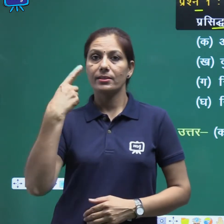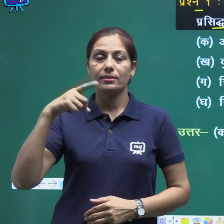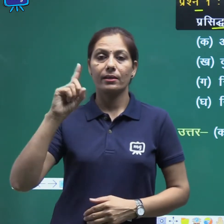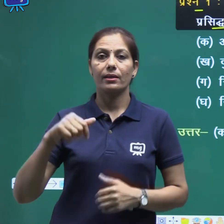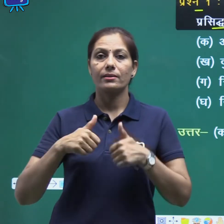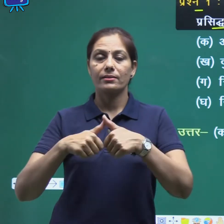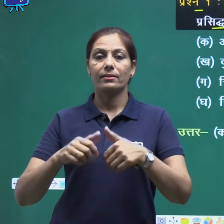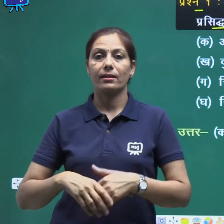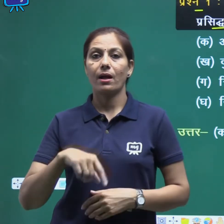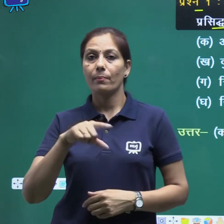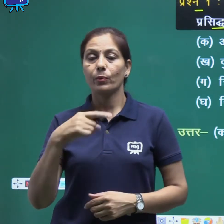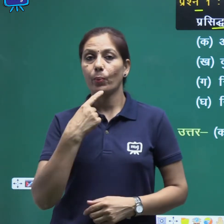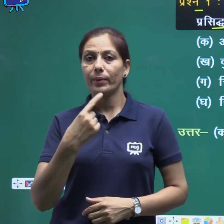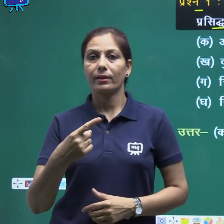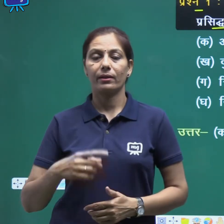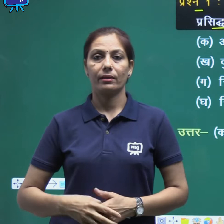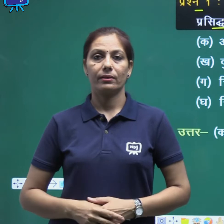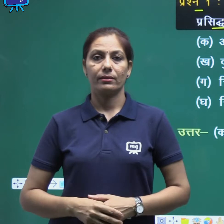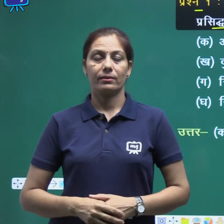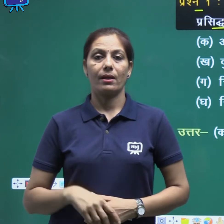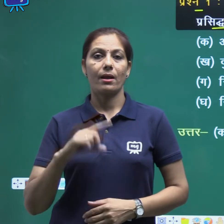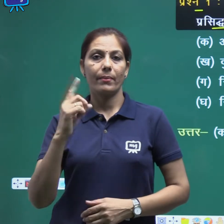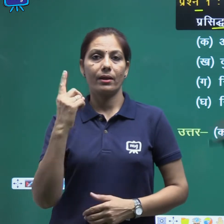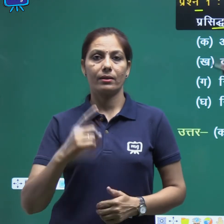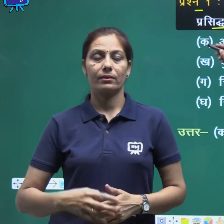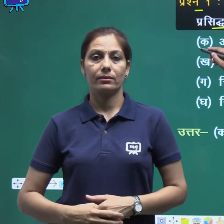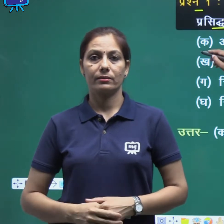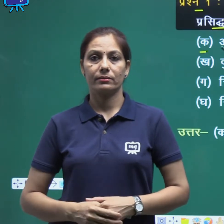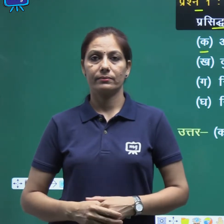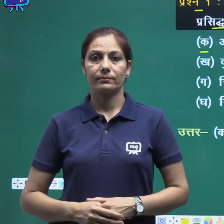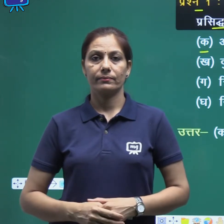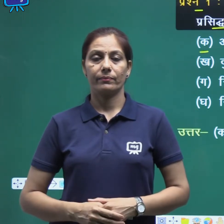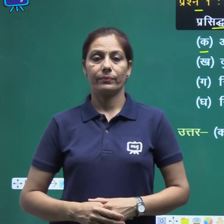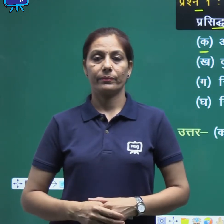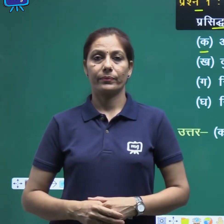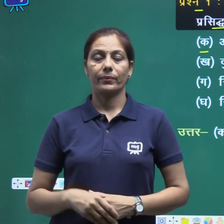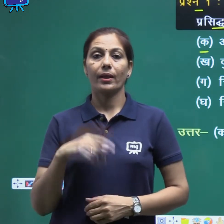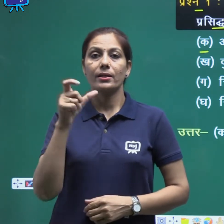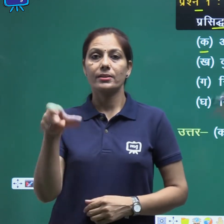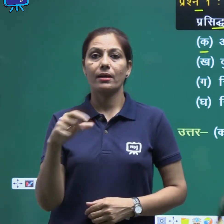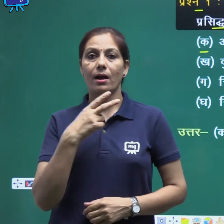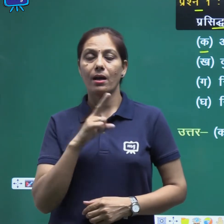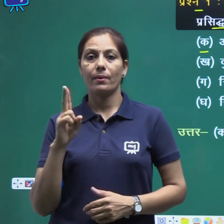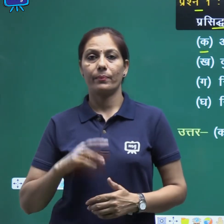विकल्प आपको बताना है। पहला अवतार सिंह संधू,